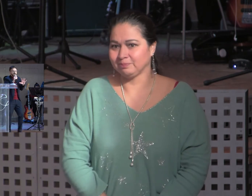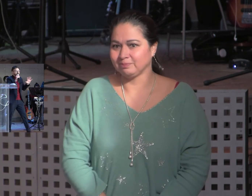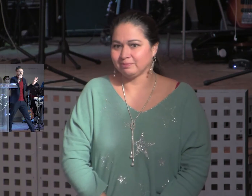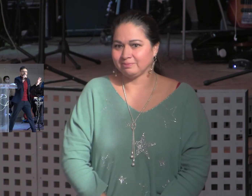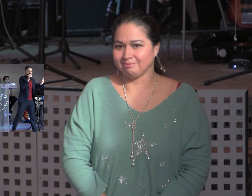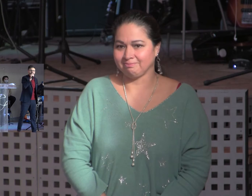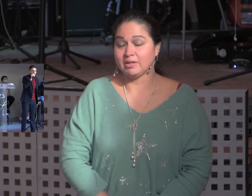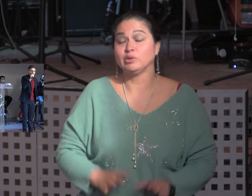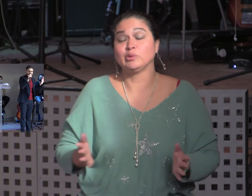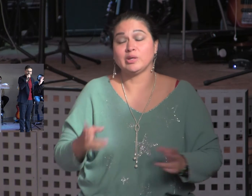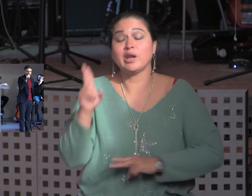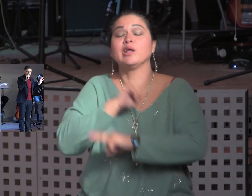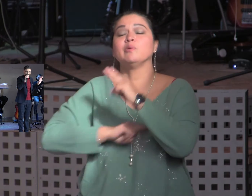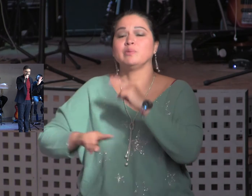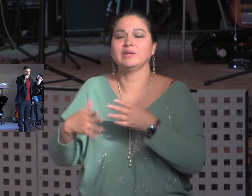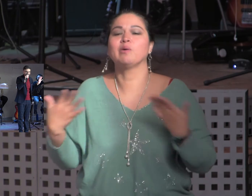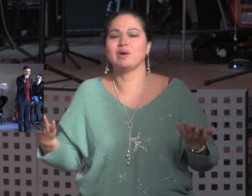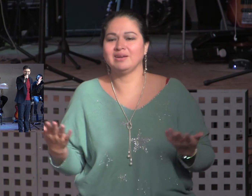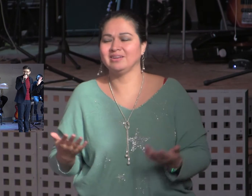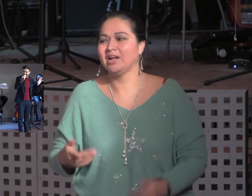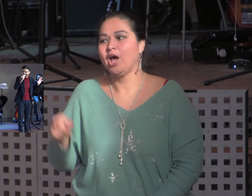es, amada mía, tú lo sabes todo.